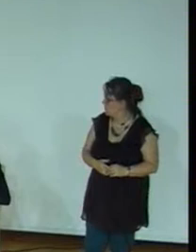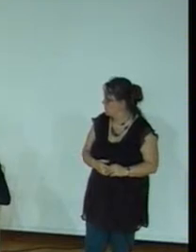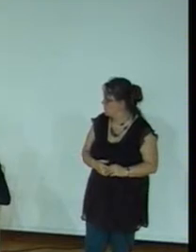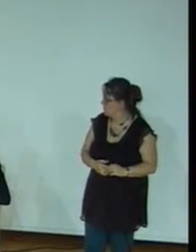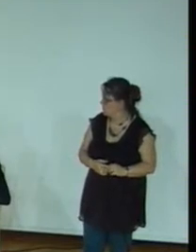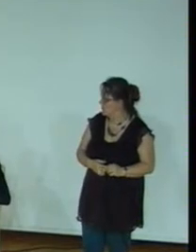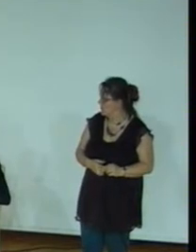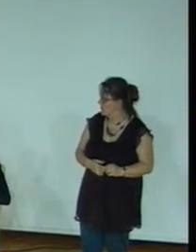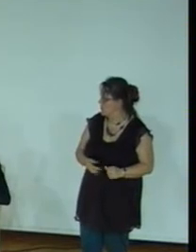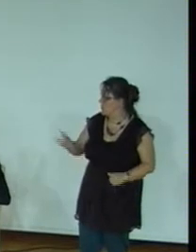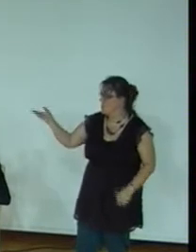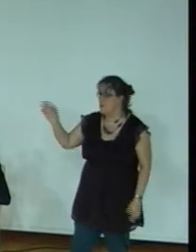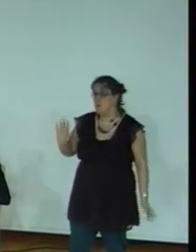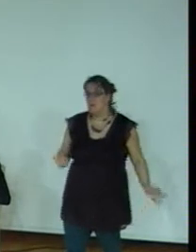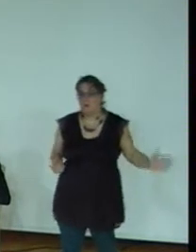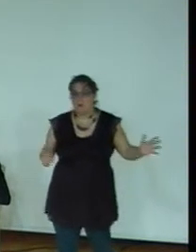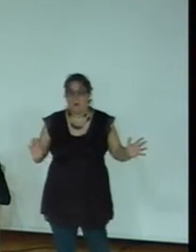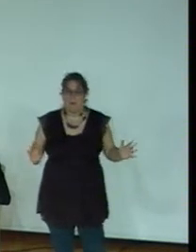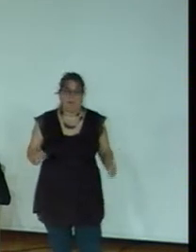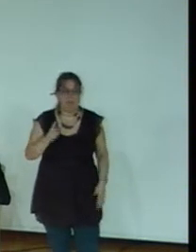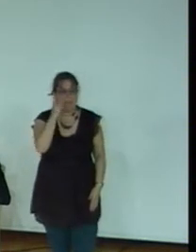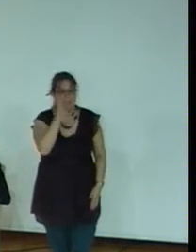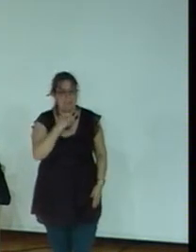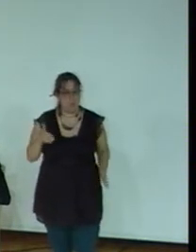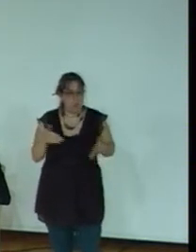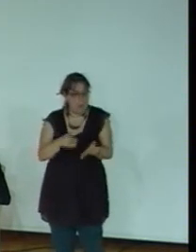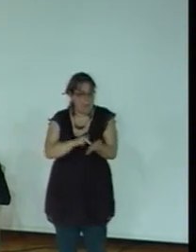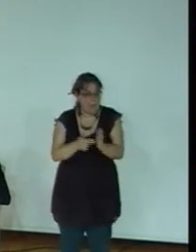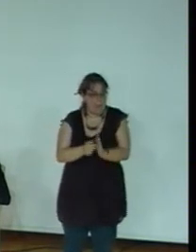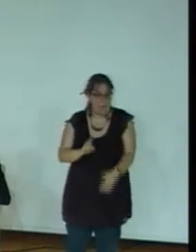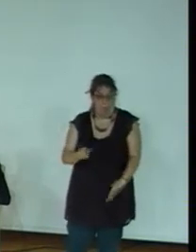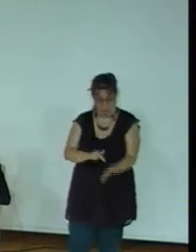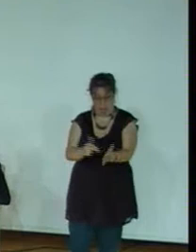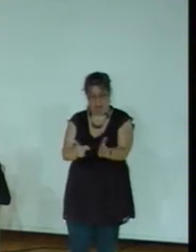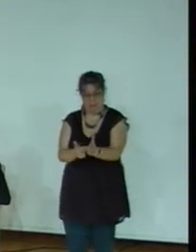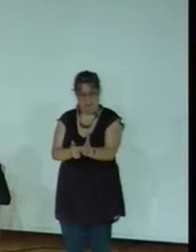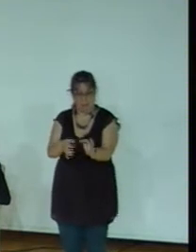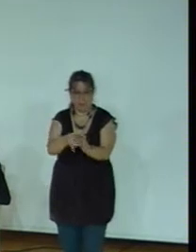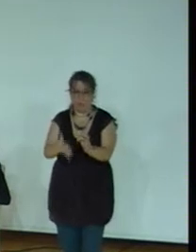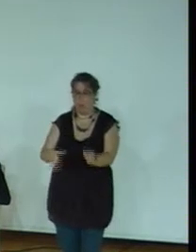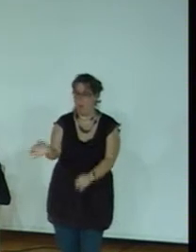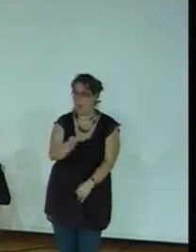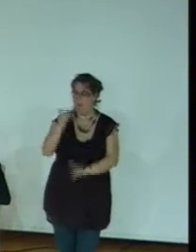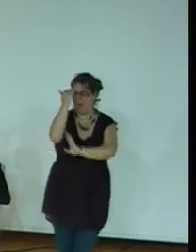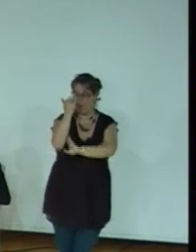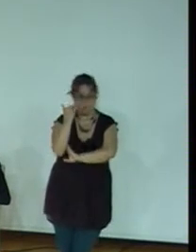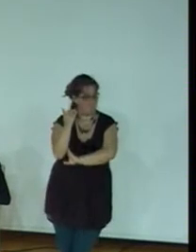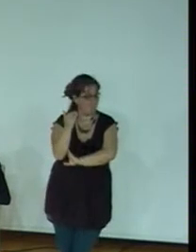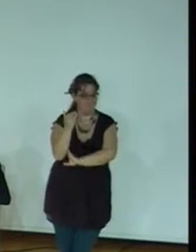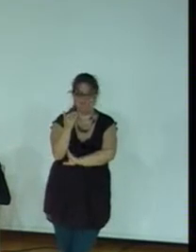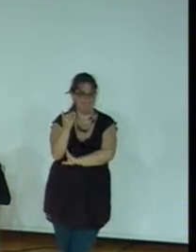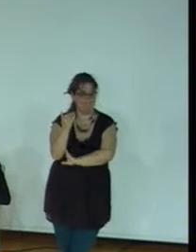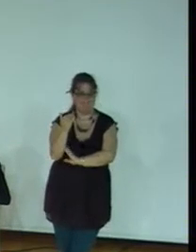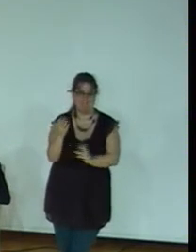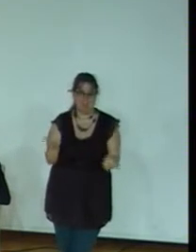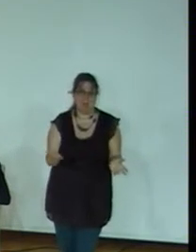Justement, non, ce n'est pas une question purement technique, parce que justement, il n'y a pas de solution purement technique à un problème politique. Alors d'abord, sur est-ce qu'on est